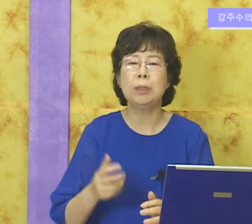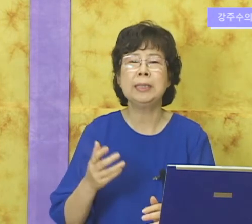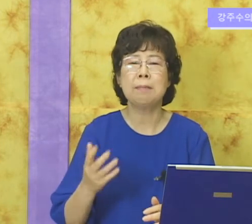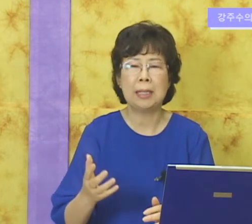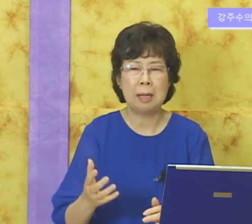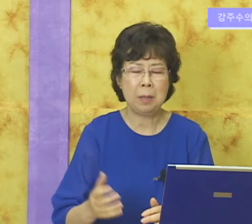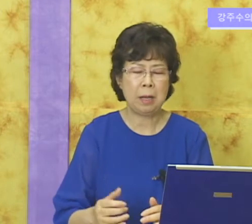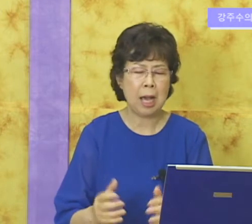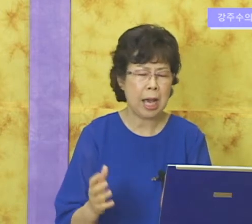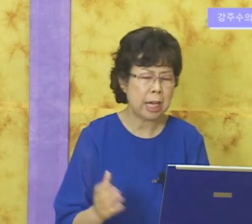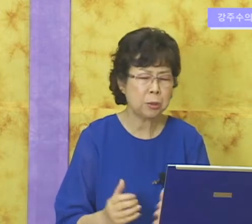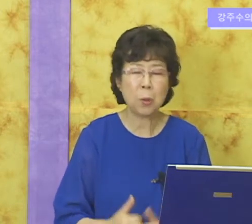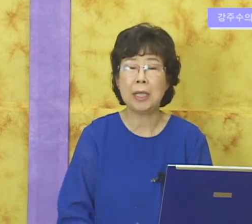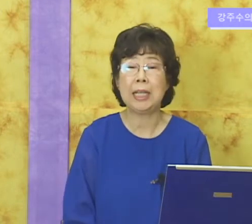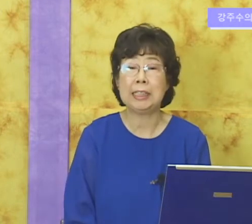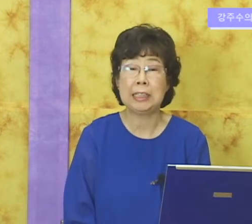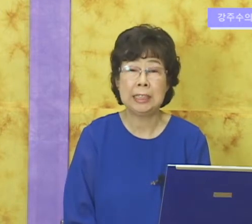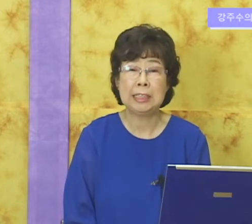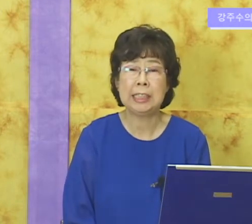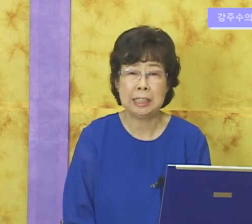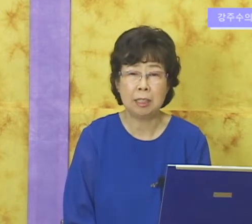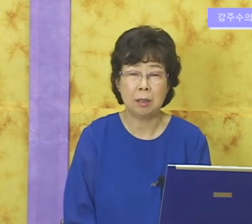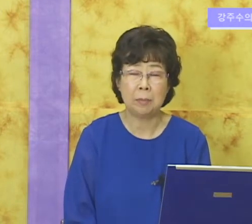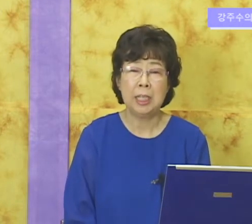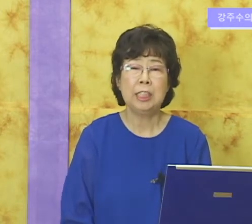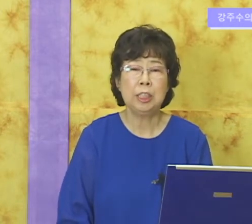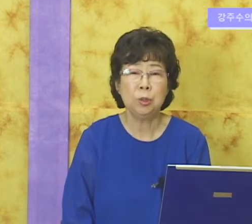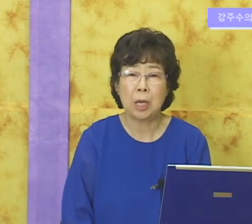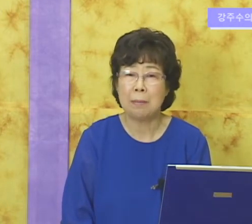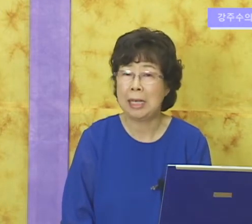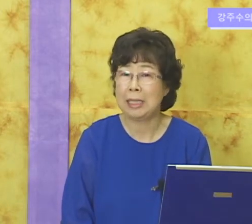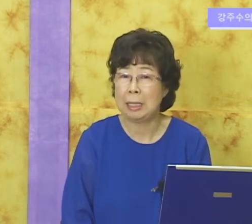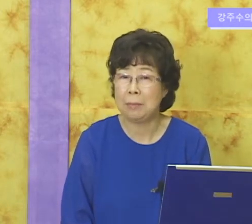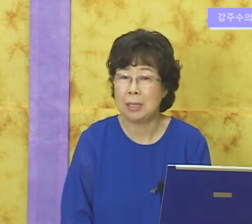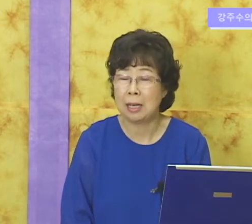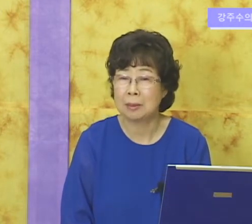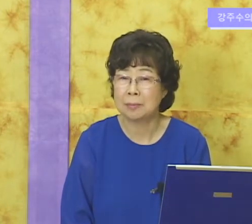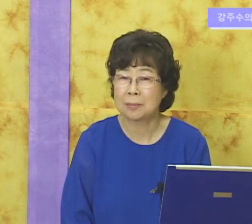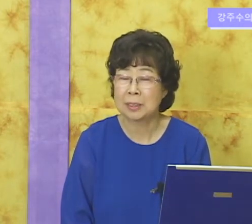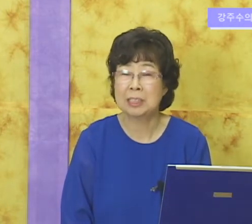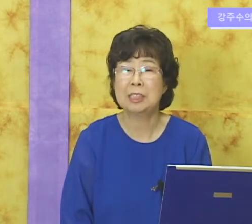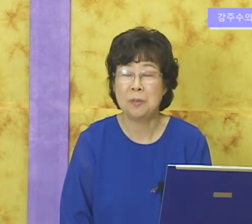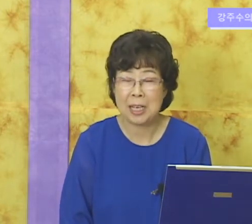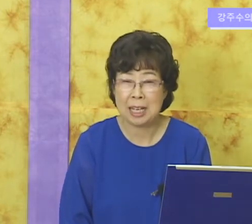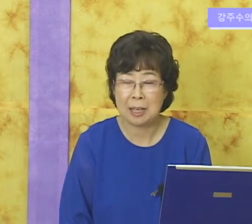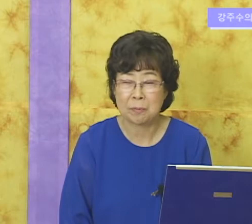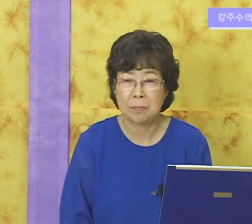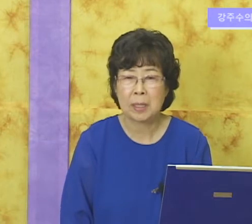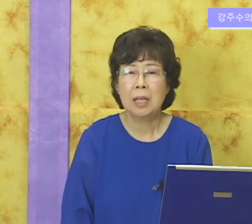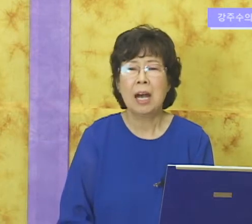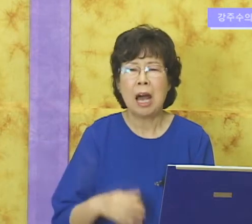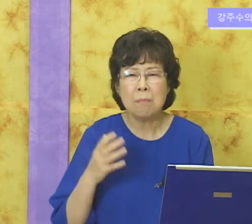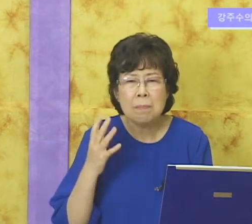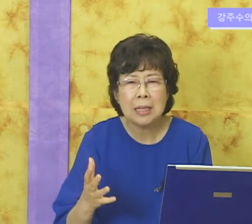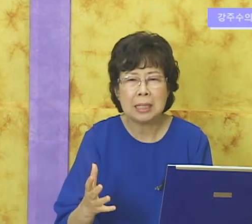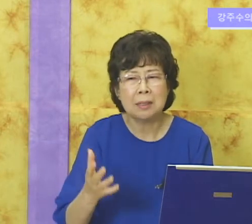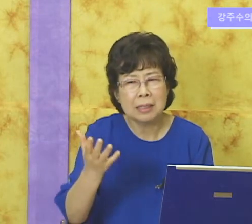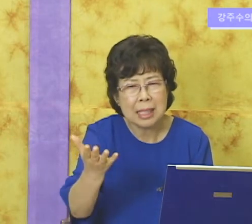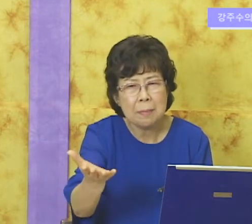번째 만나면 아주 오래된 지기처럼 친숙함을 나타냅니다. 그거는 왜냐? 한 번 만나서 그 사람에